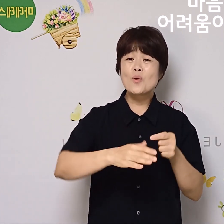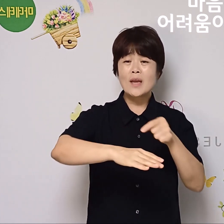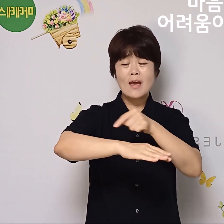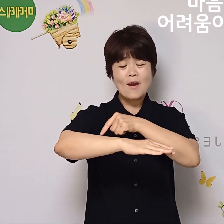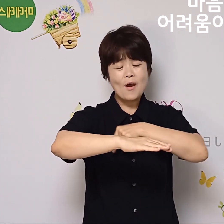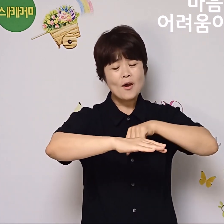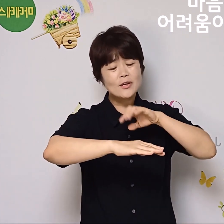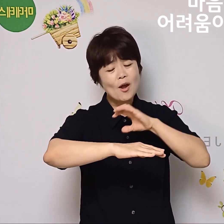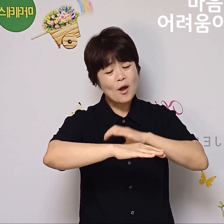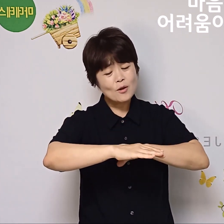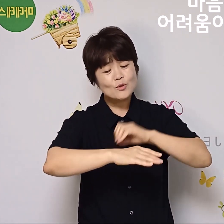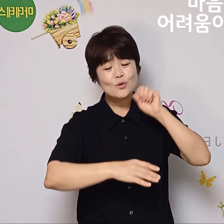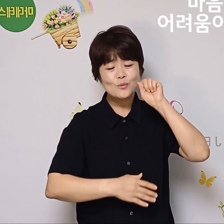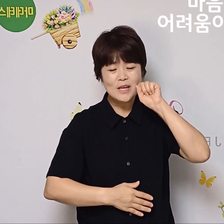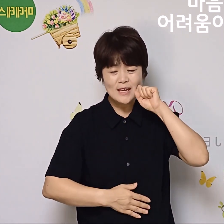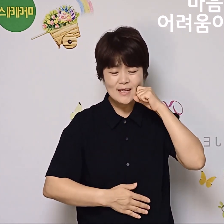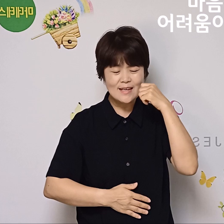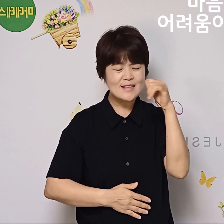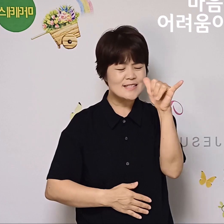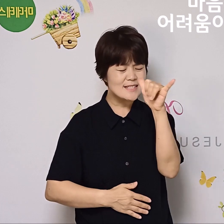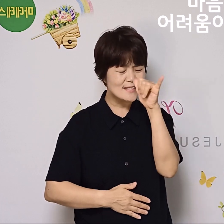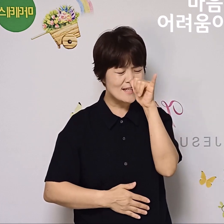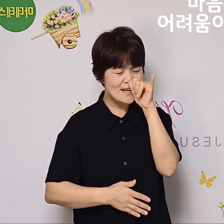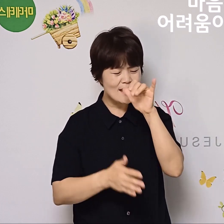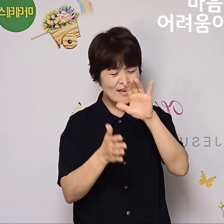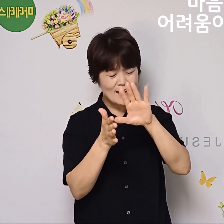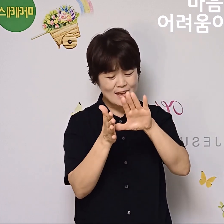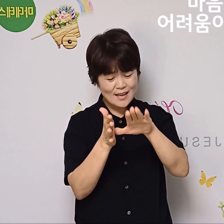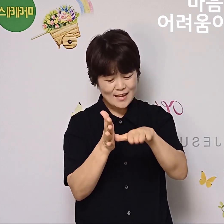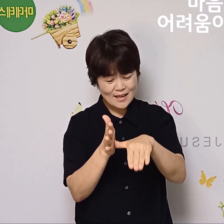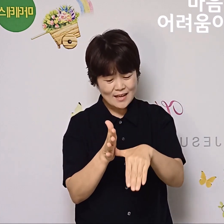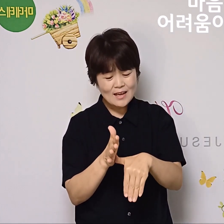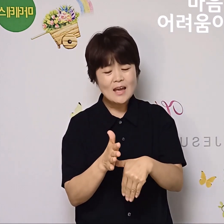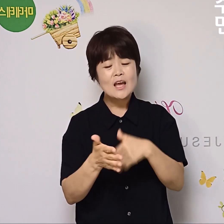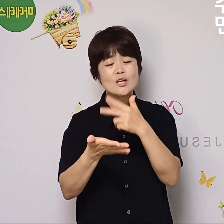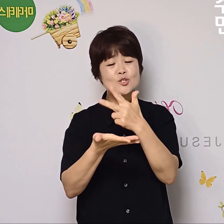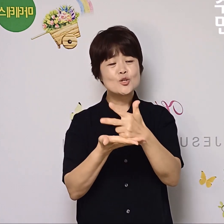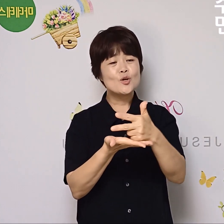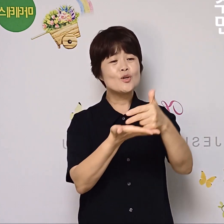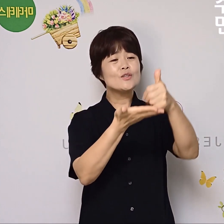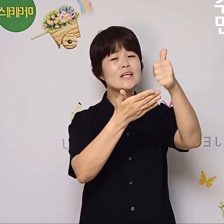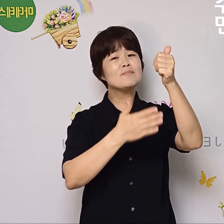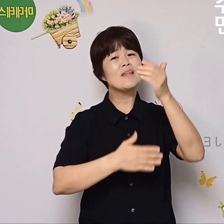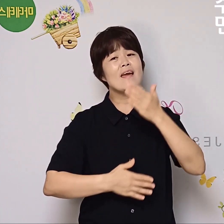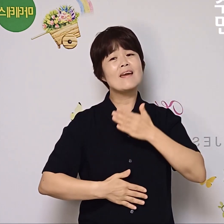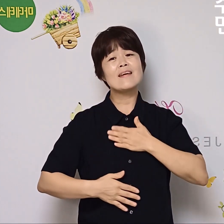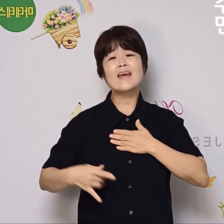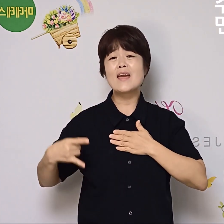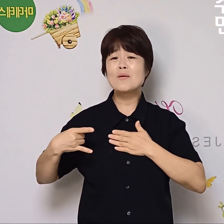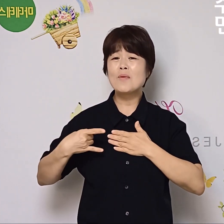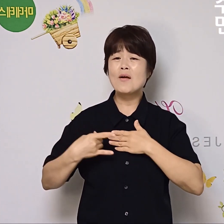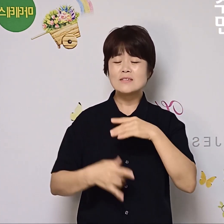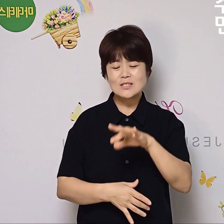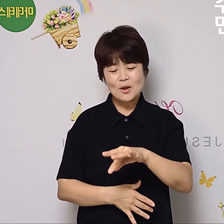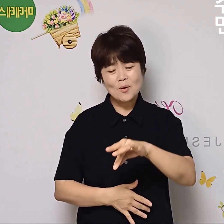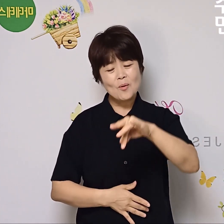마음속에 어려움이 있을 때 주님 내게 먼저